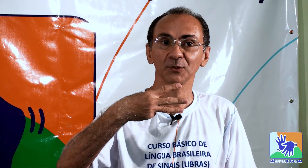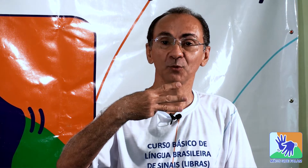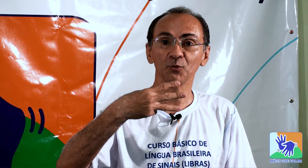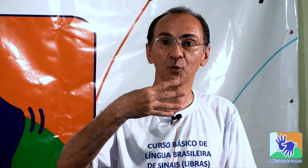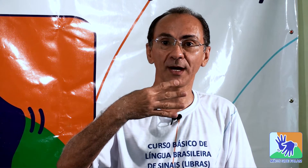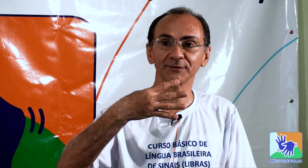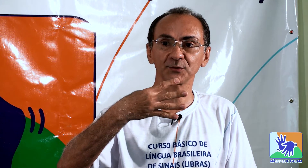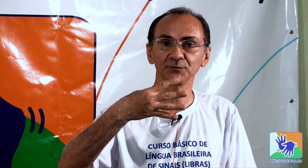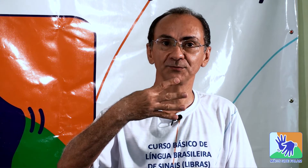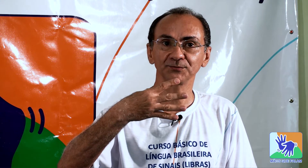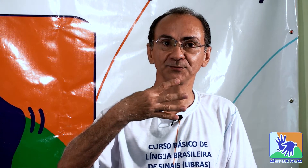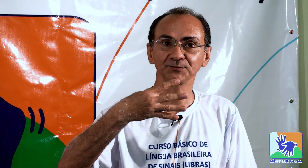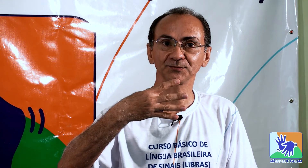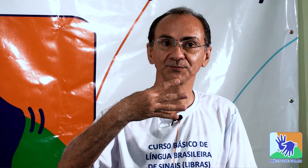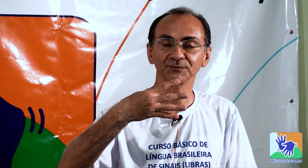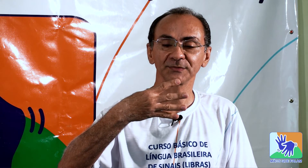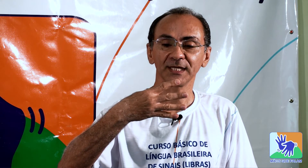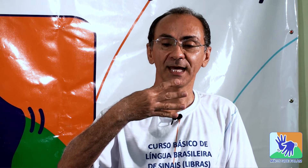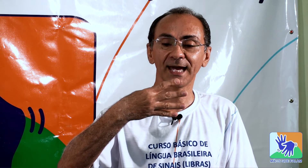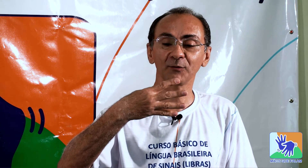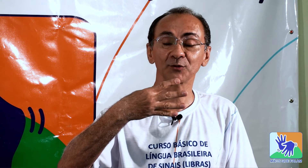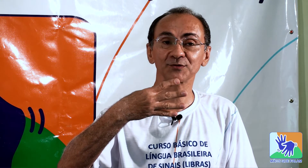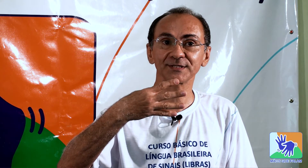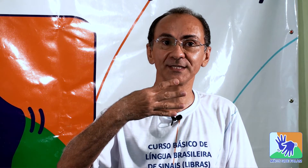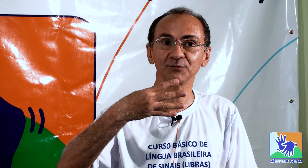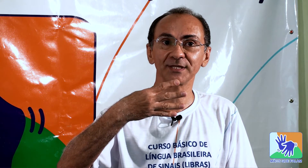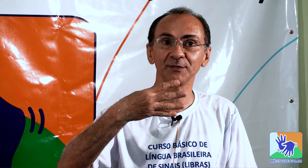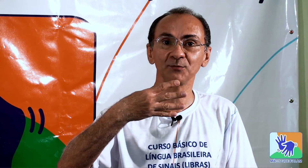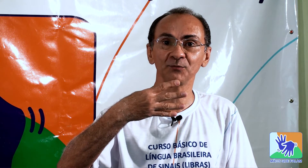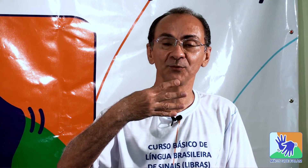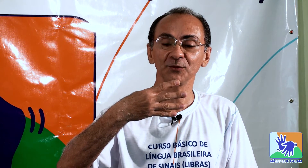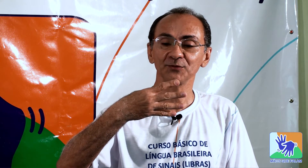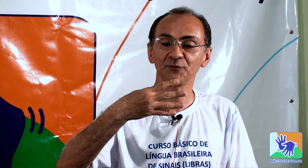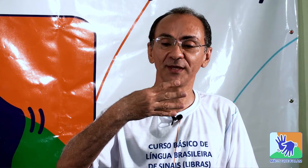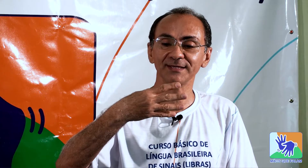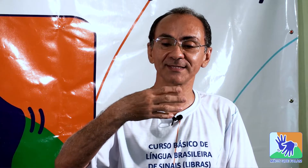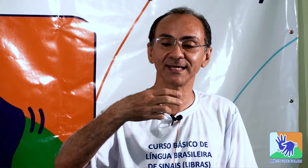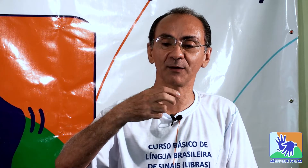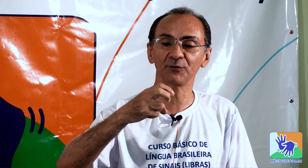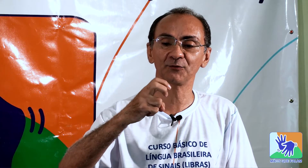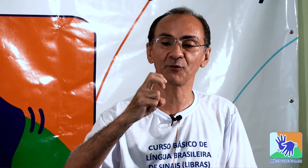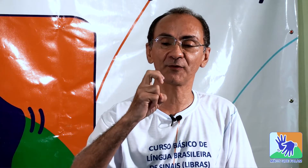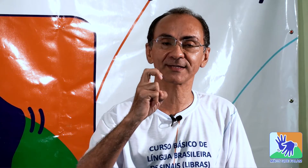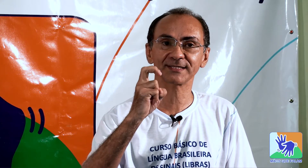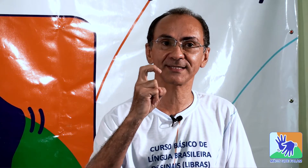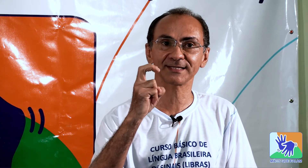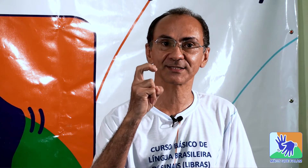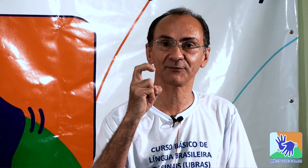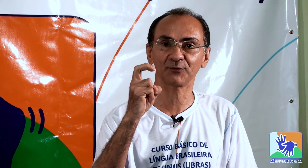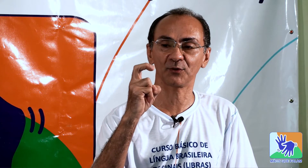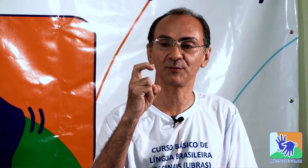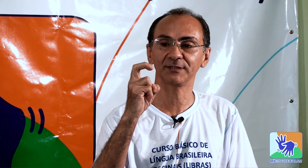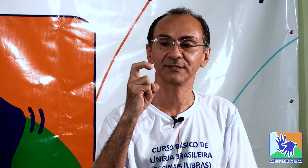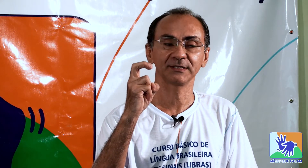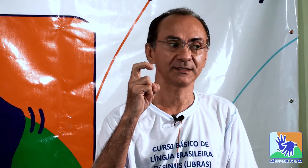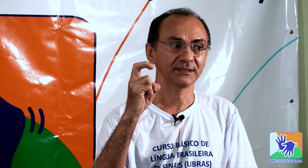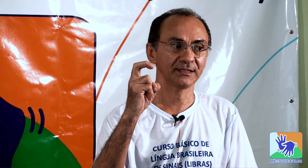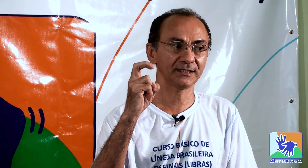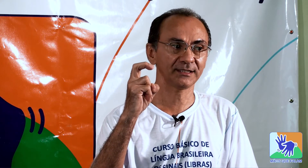O 4. Agora o 5 tem um diferencial. Eu vou fazer desta forma,